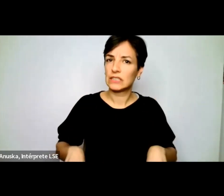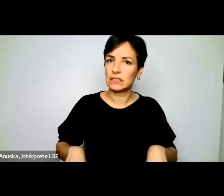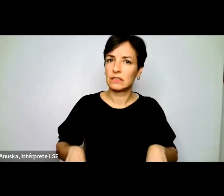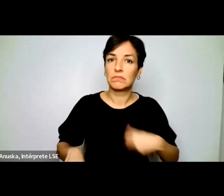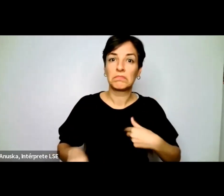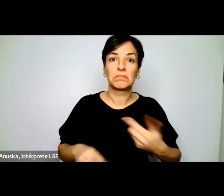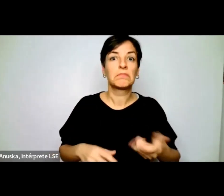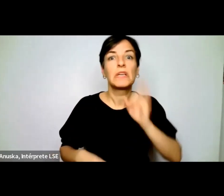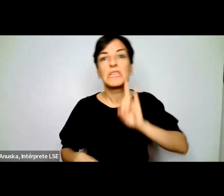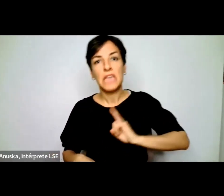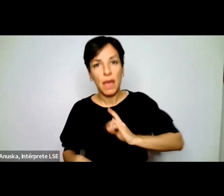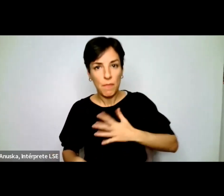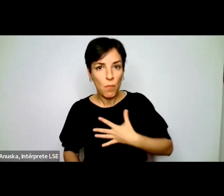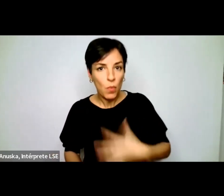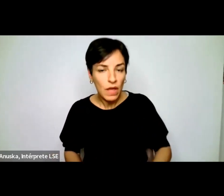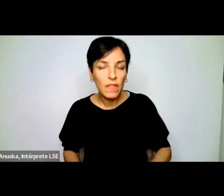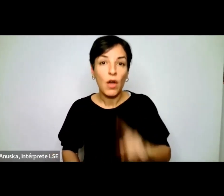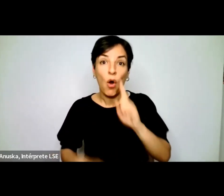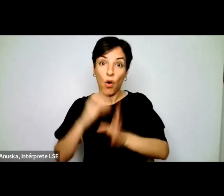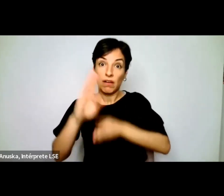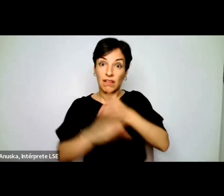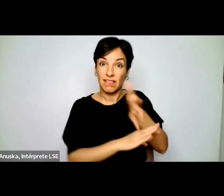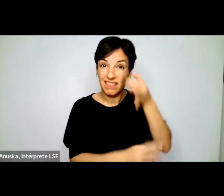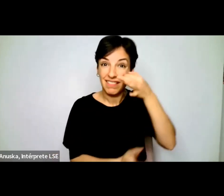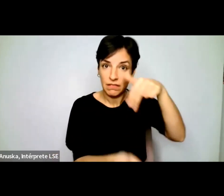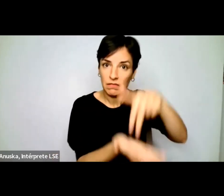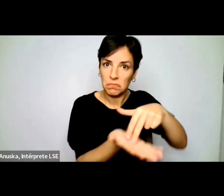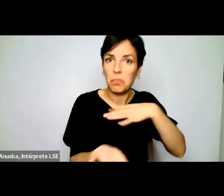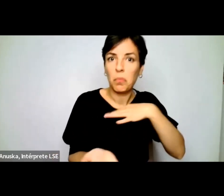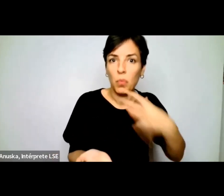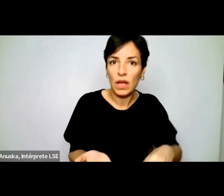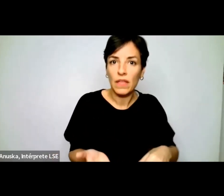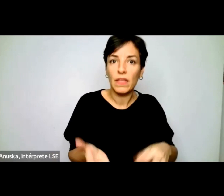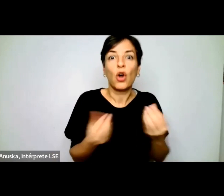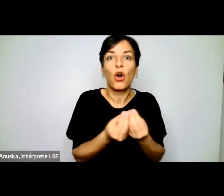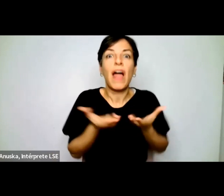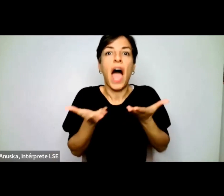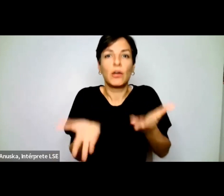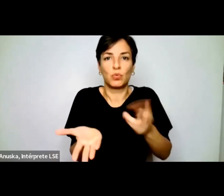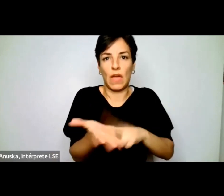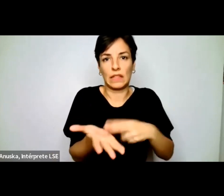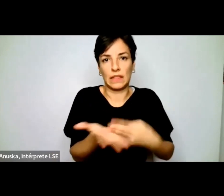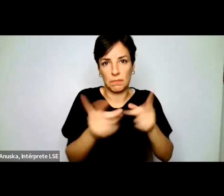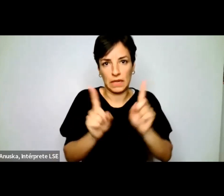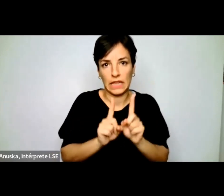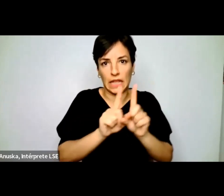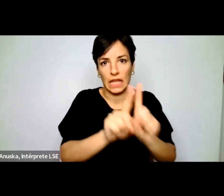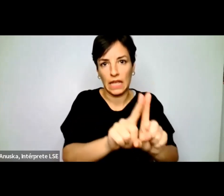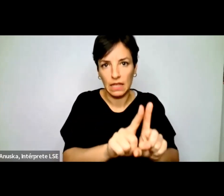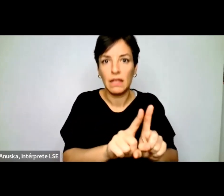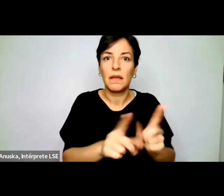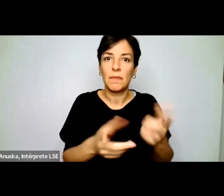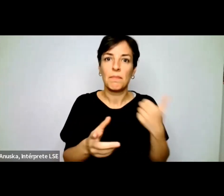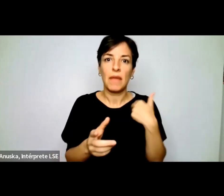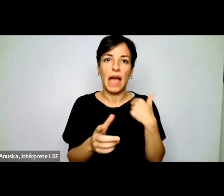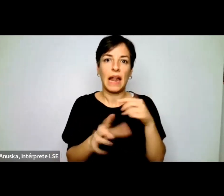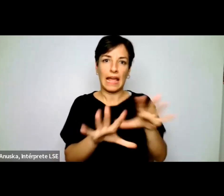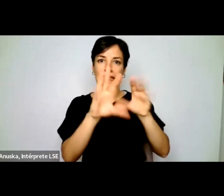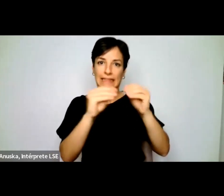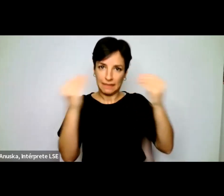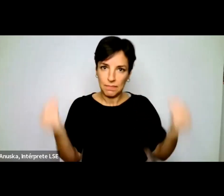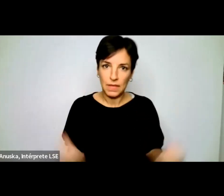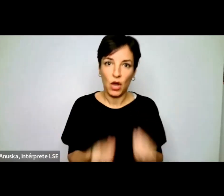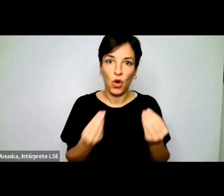poder llamar o podéis ir allí presencialmente con la ayuda de un intérprete para que podáis entenderlo mejor y